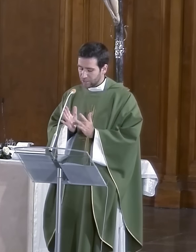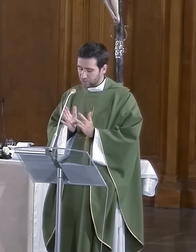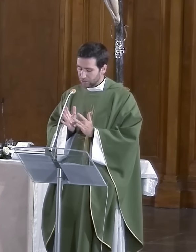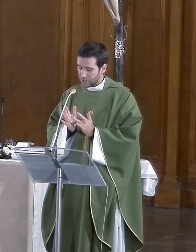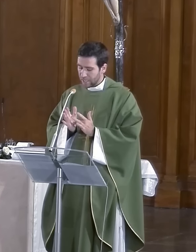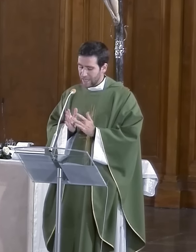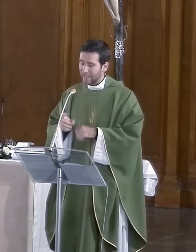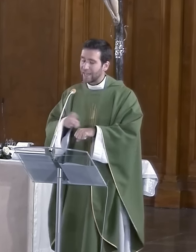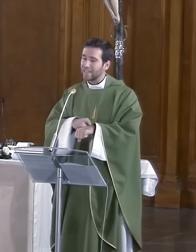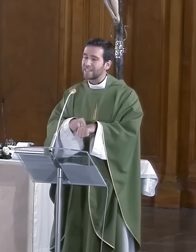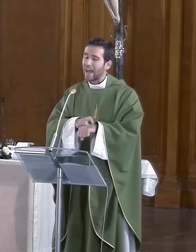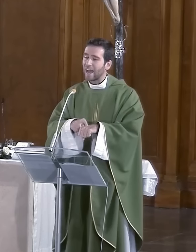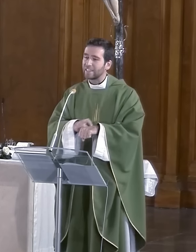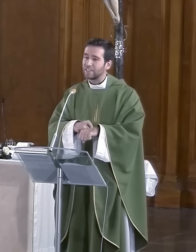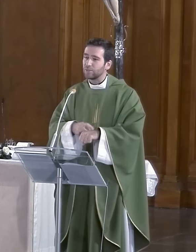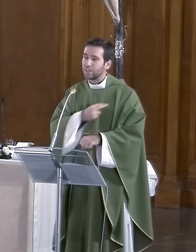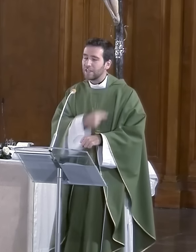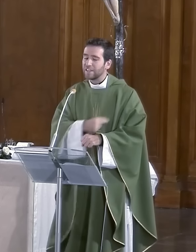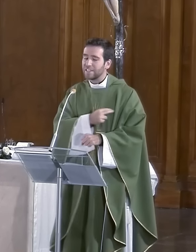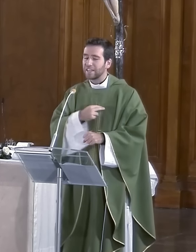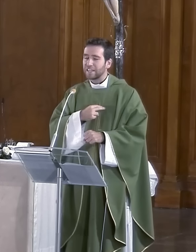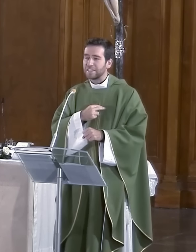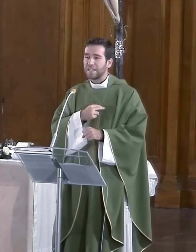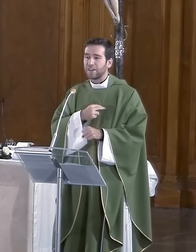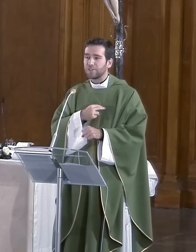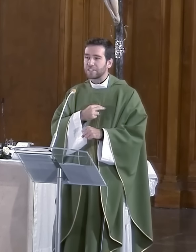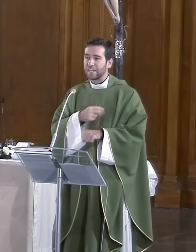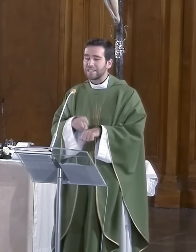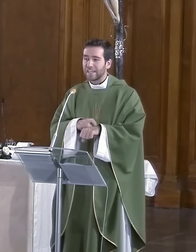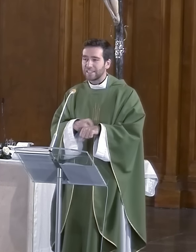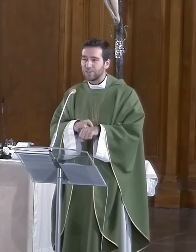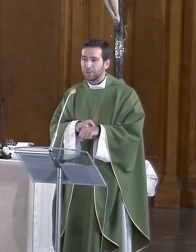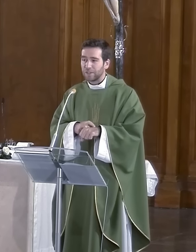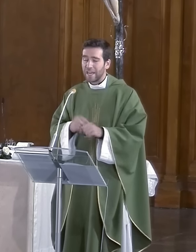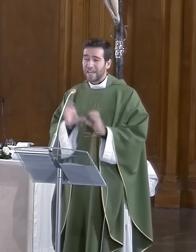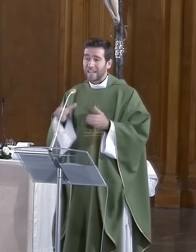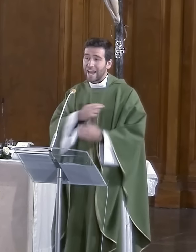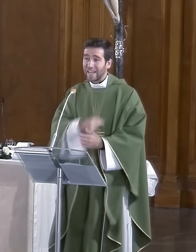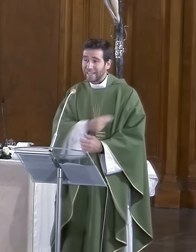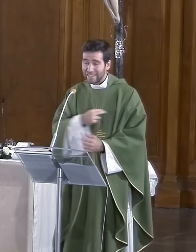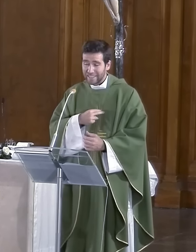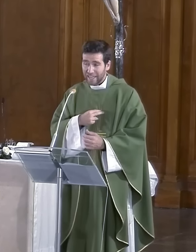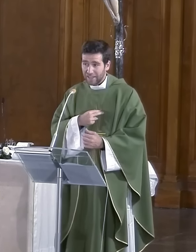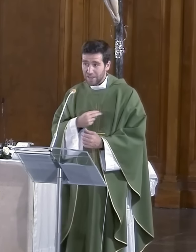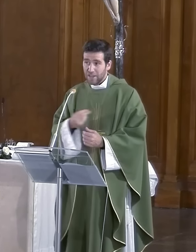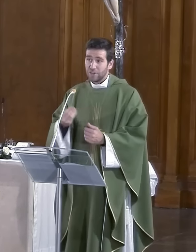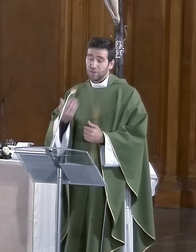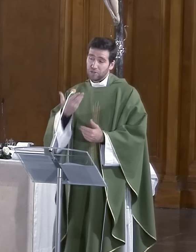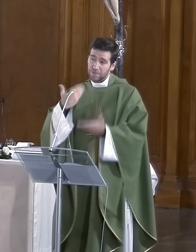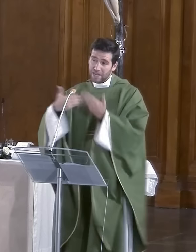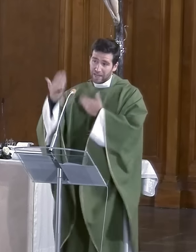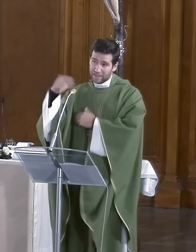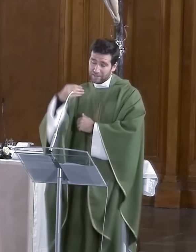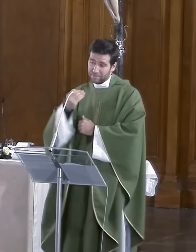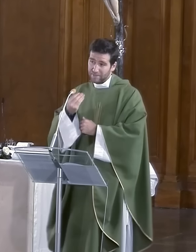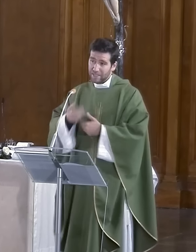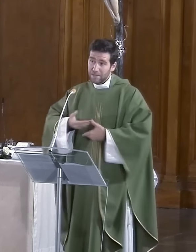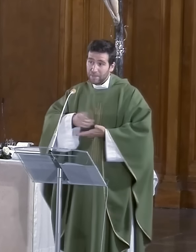a Jesús que en esta actitud de ser cristianos, en esta actitud que la Iglesia nos